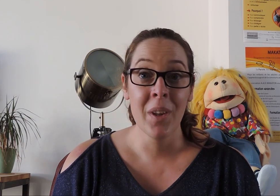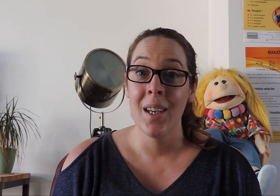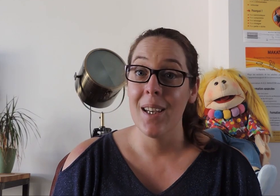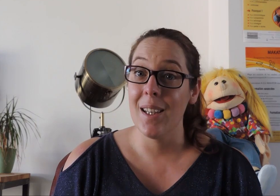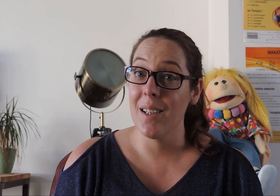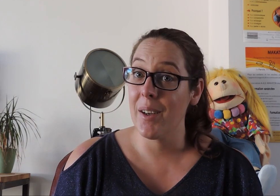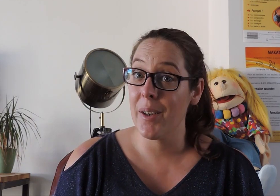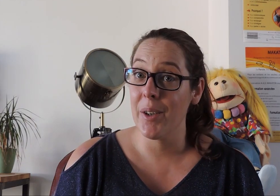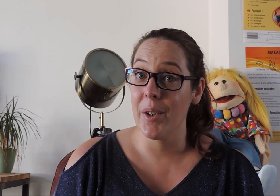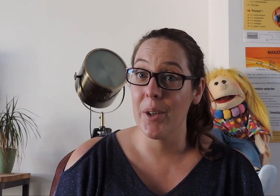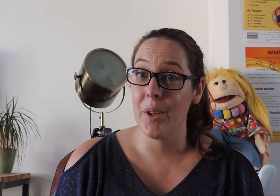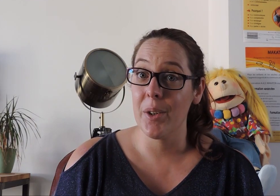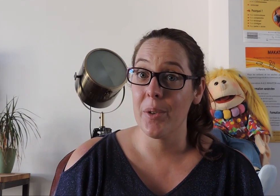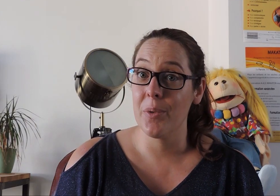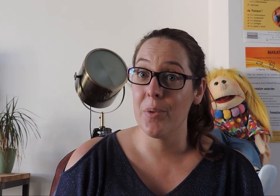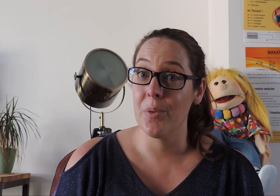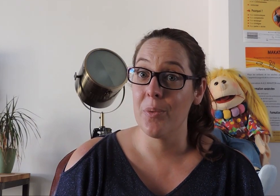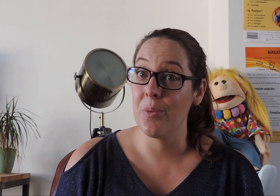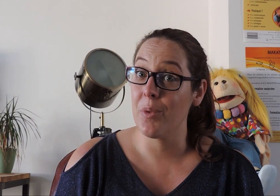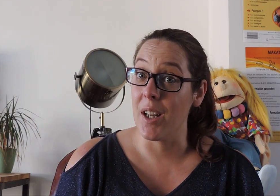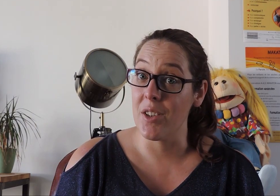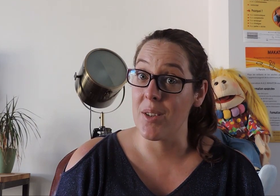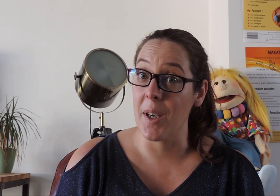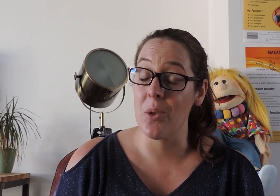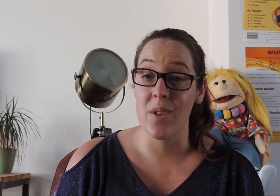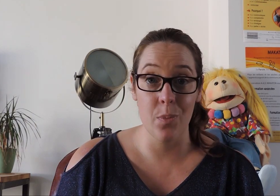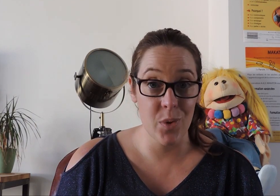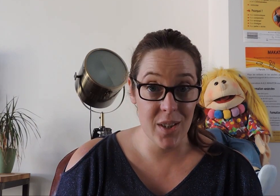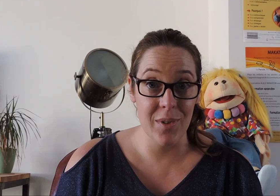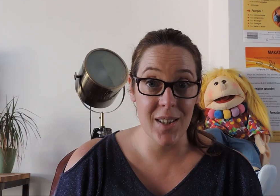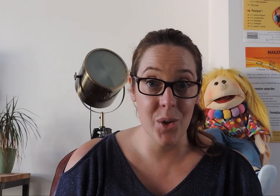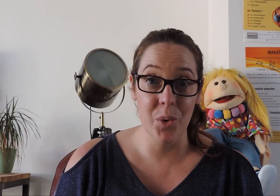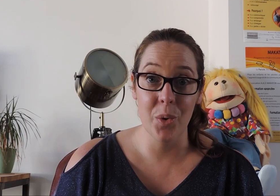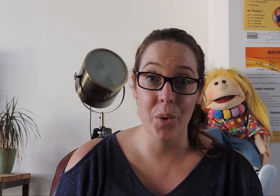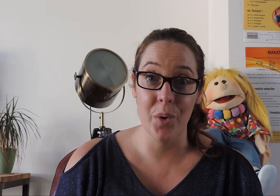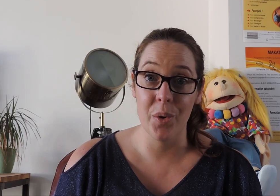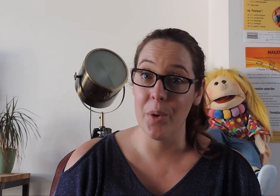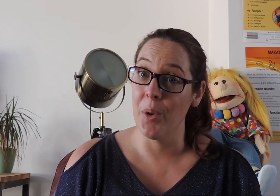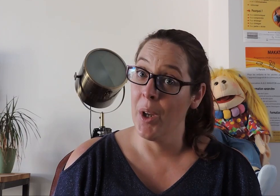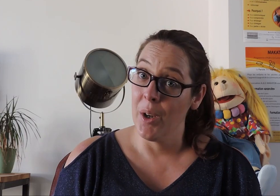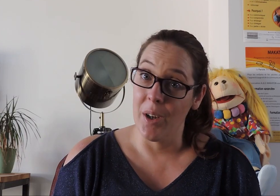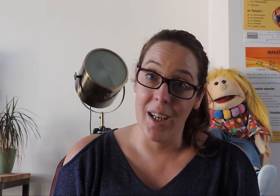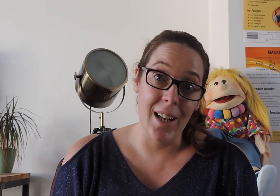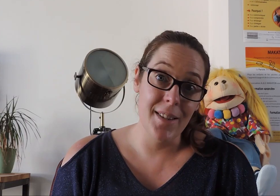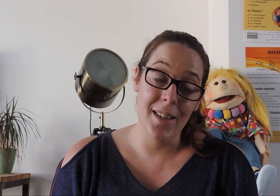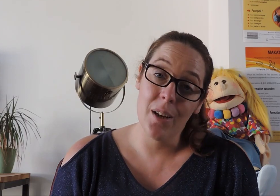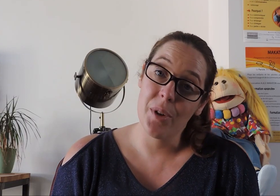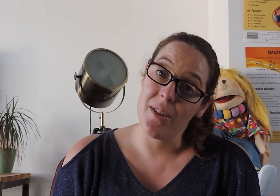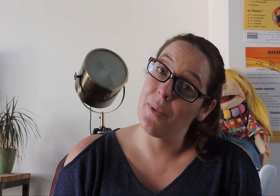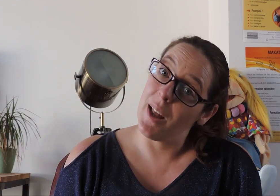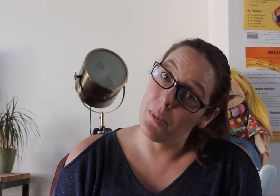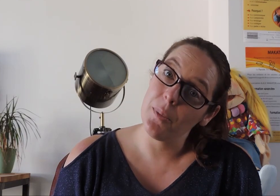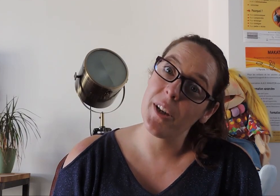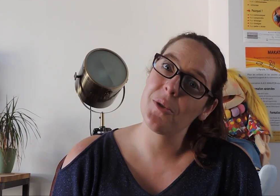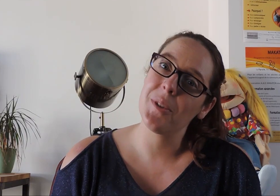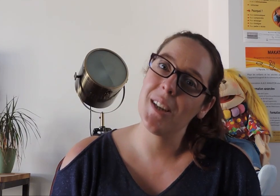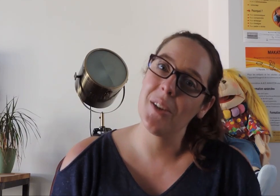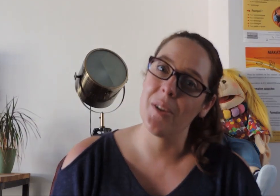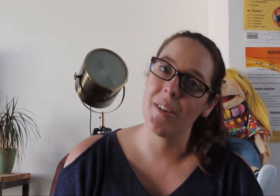et euh euh voilà j'espère que cette petite vidéo euh réalisée à l'occasion de la première journée euh